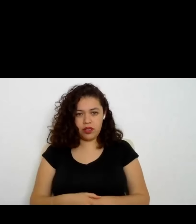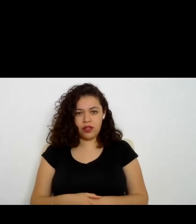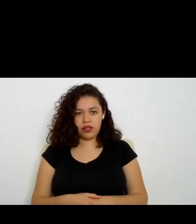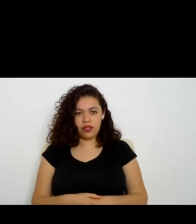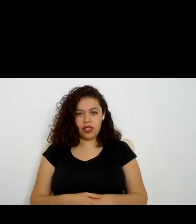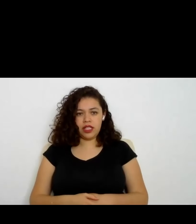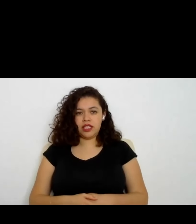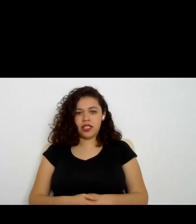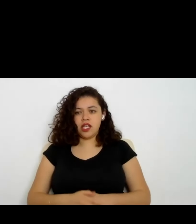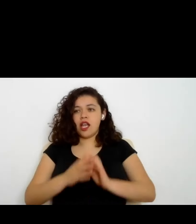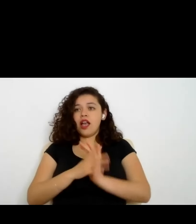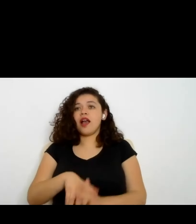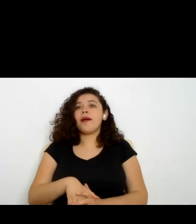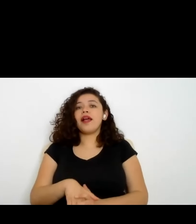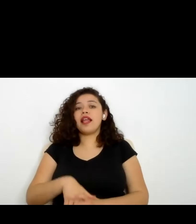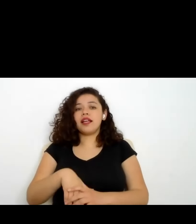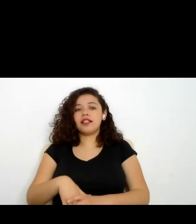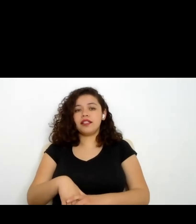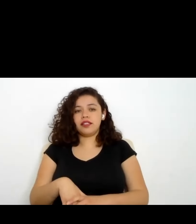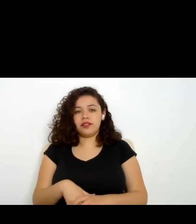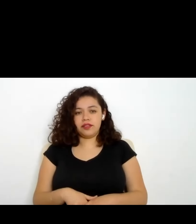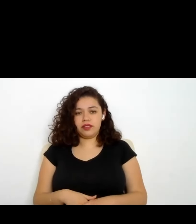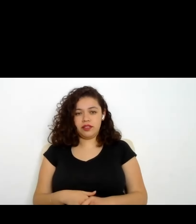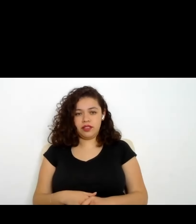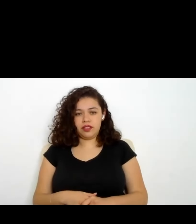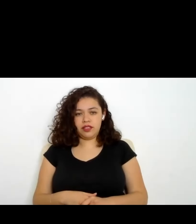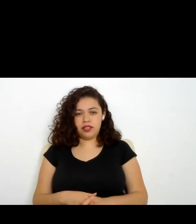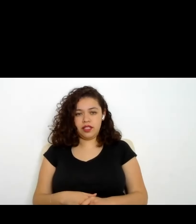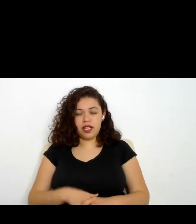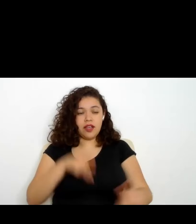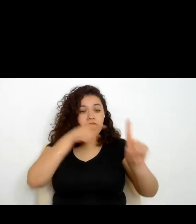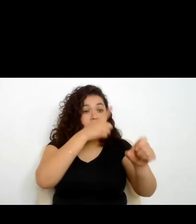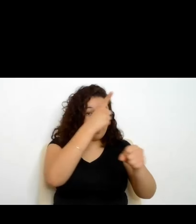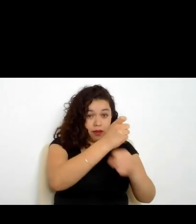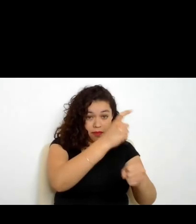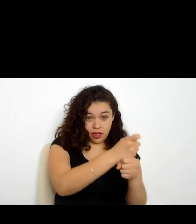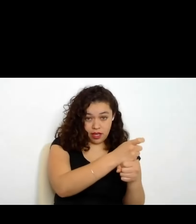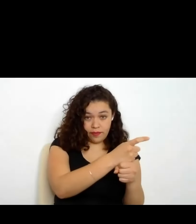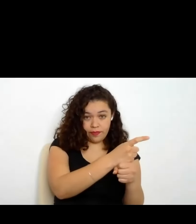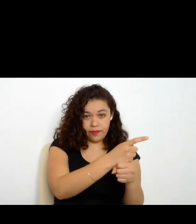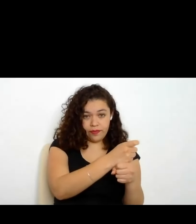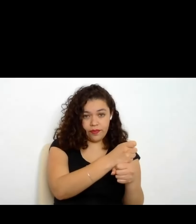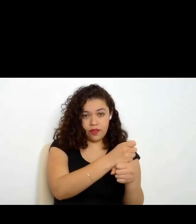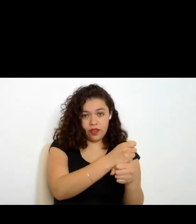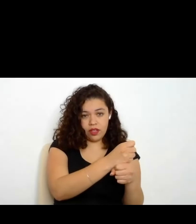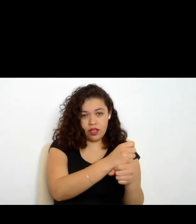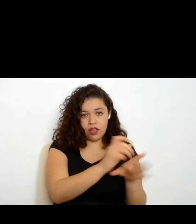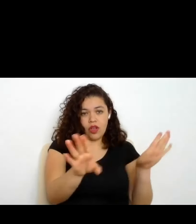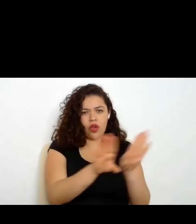me autoricen en las finalidades. Generalmente, las finalidades primarias no son como, digamos, como